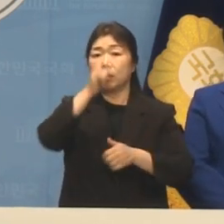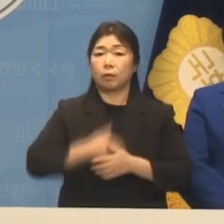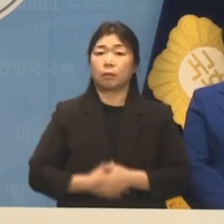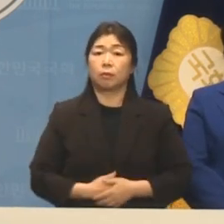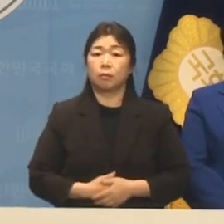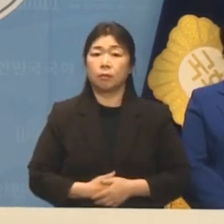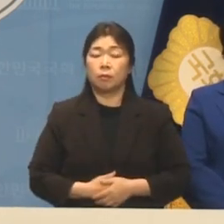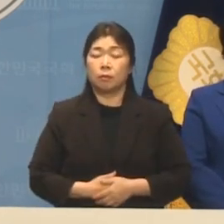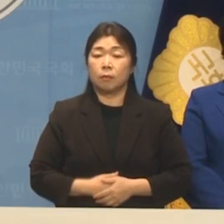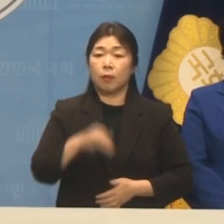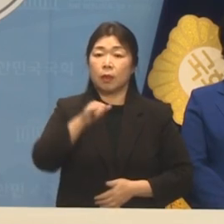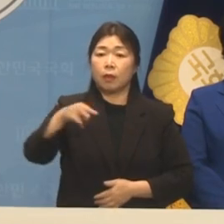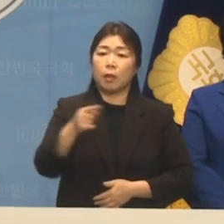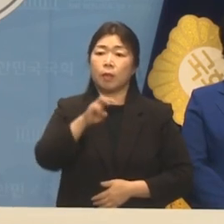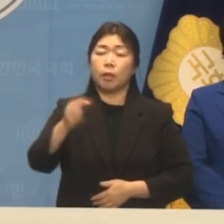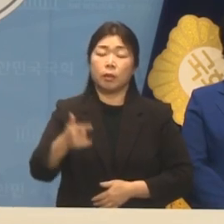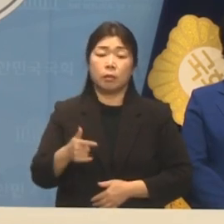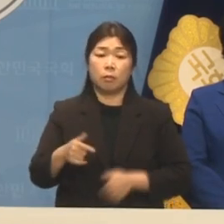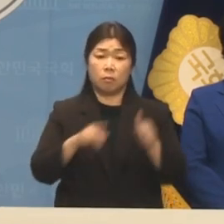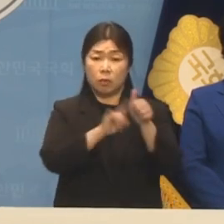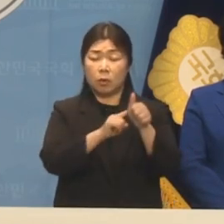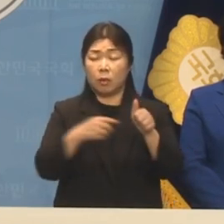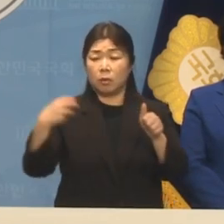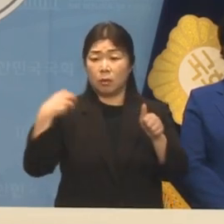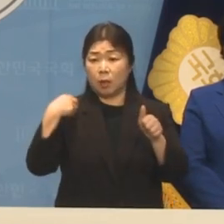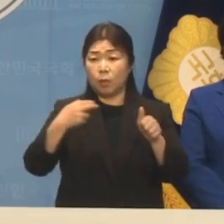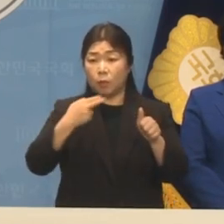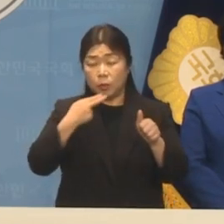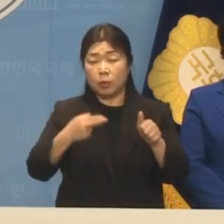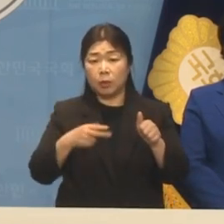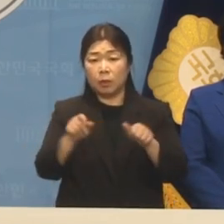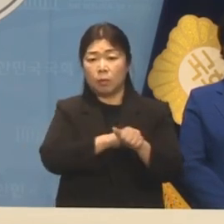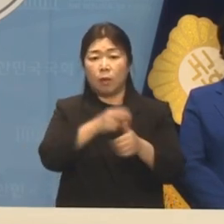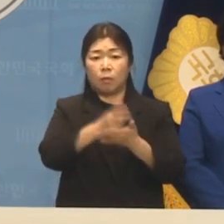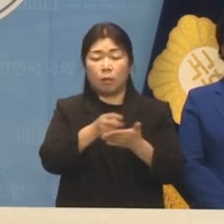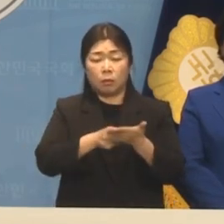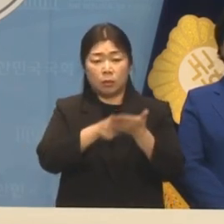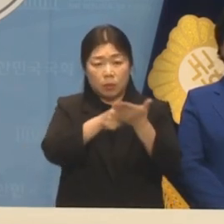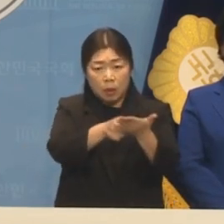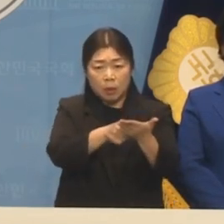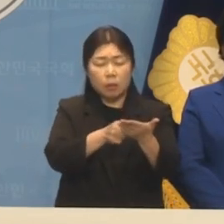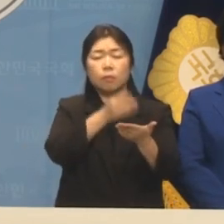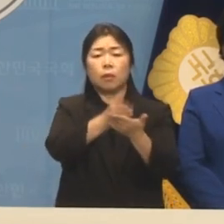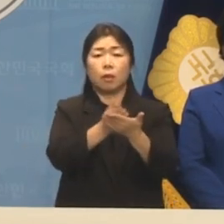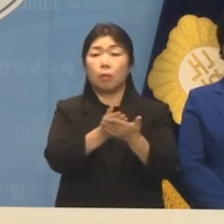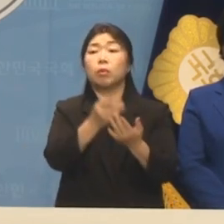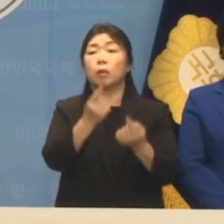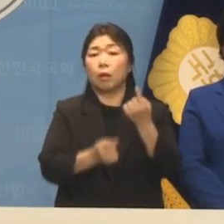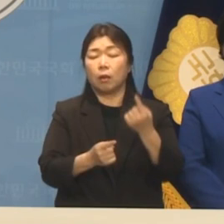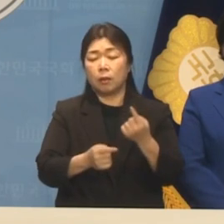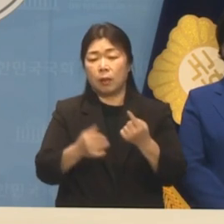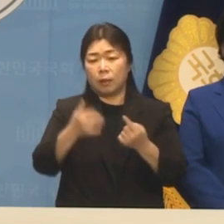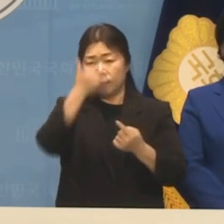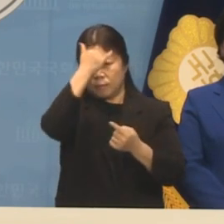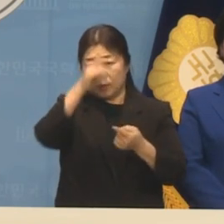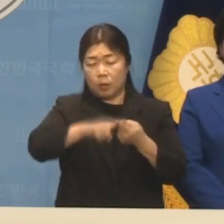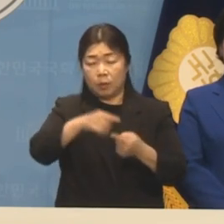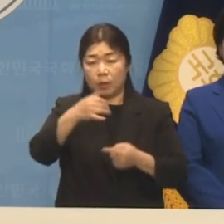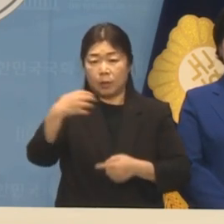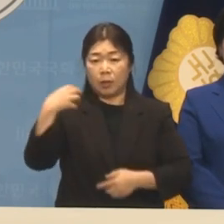그런 이상민 장관은 무책임하게 특별법 제2 요구를 건의할 것이 아니라 도의적 책임을